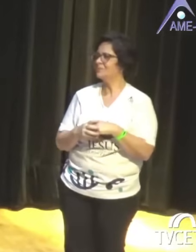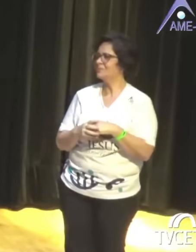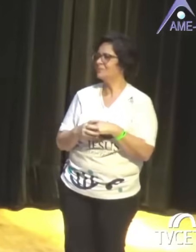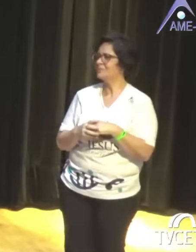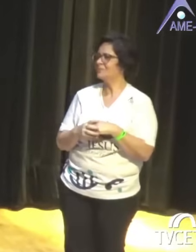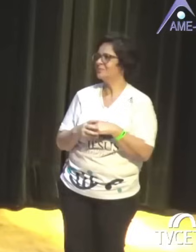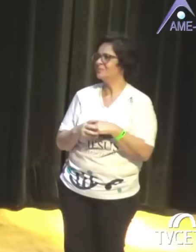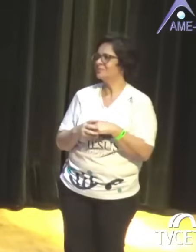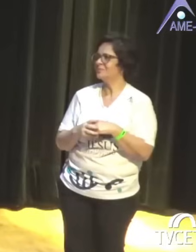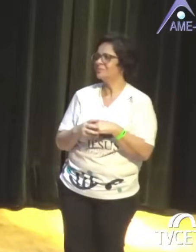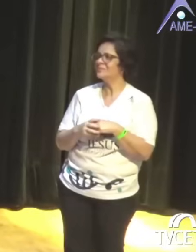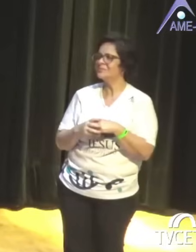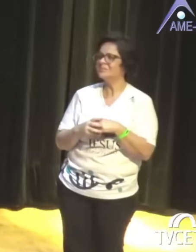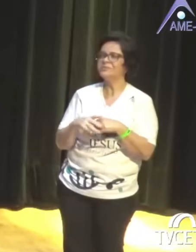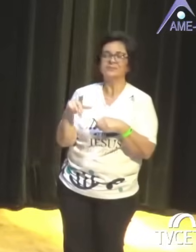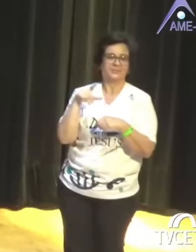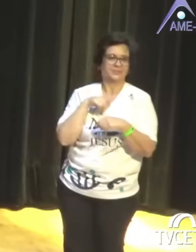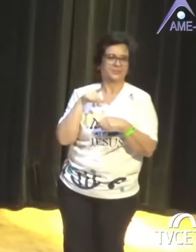demiurgo